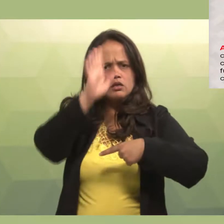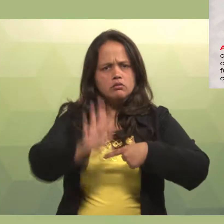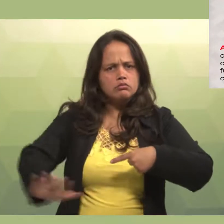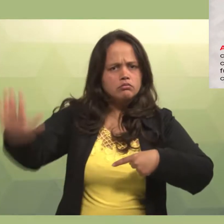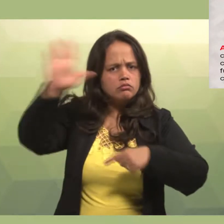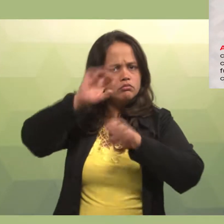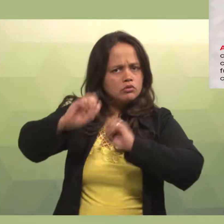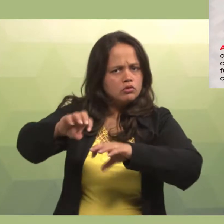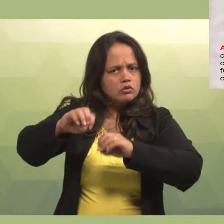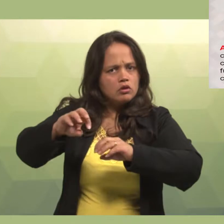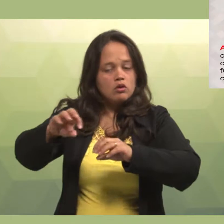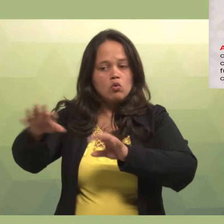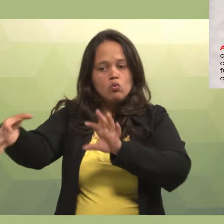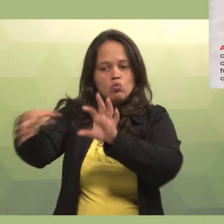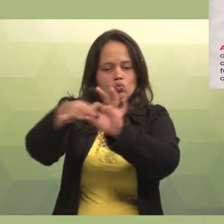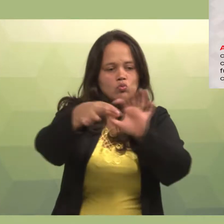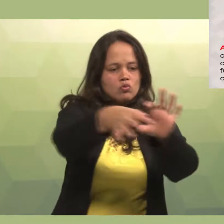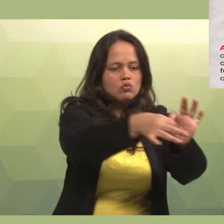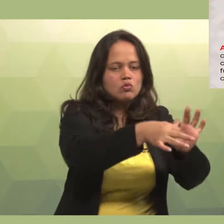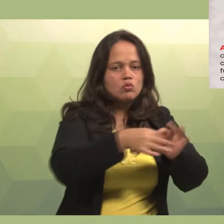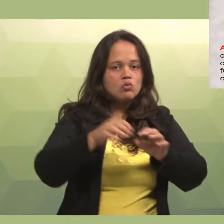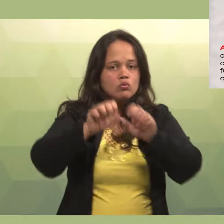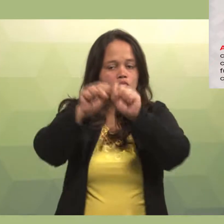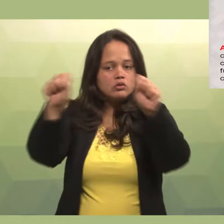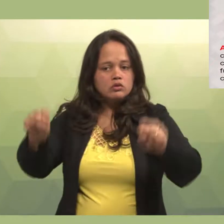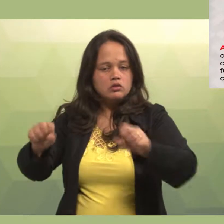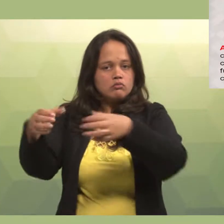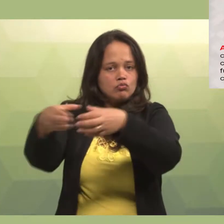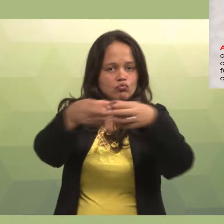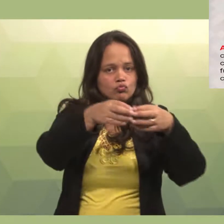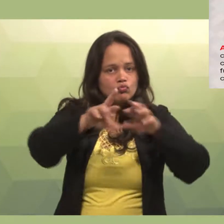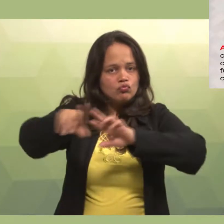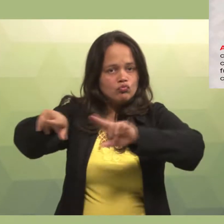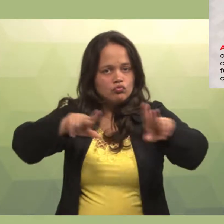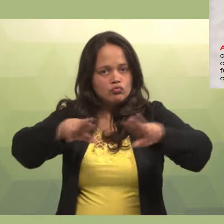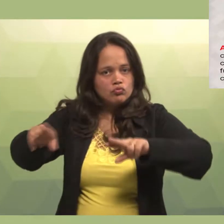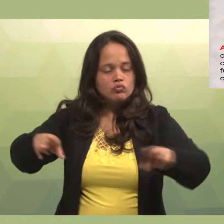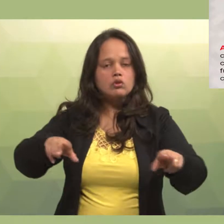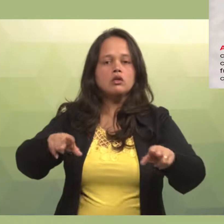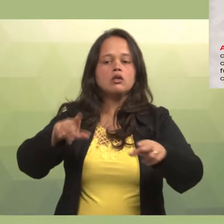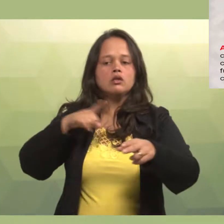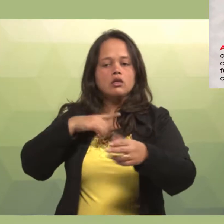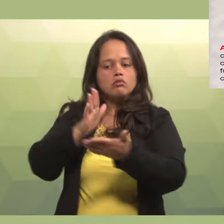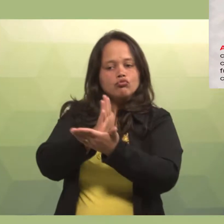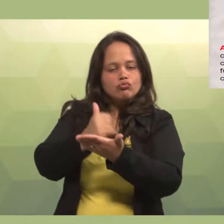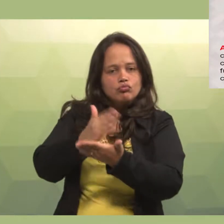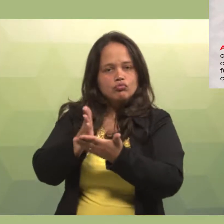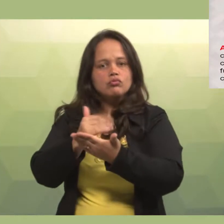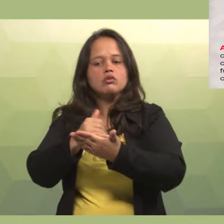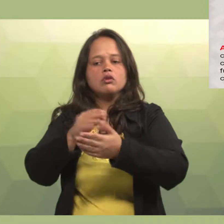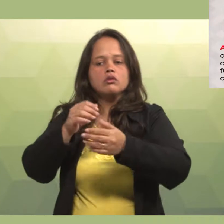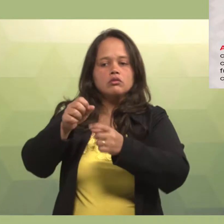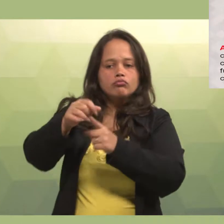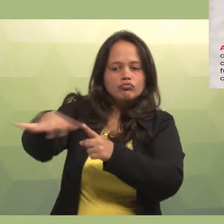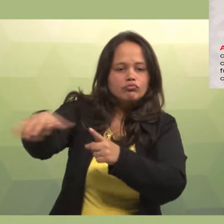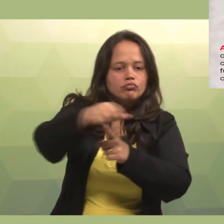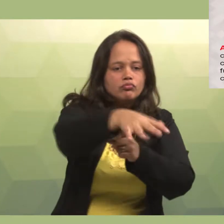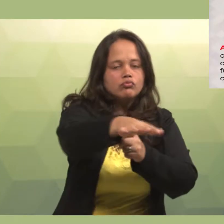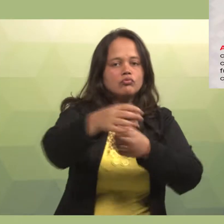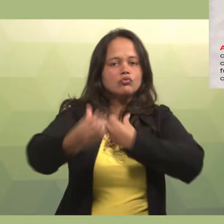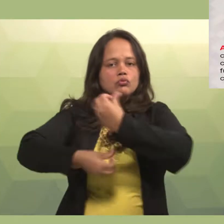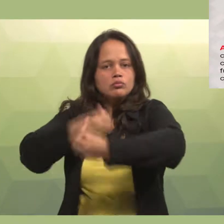níveis e sistemas e exercendo função normativa, redistributiva e supletiva em relação às demais